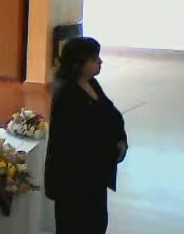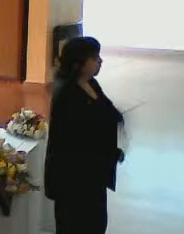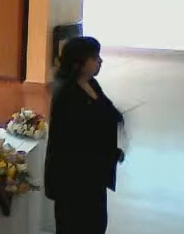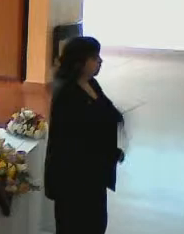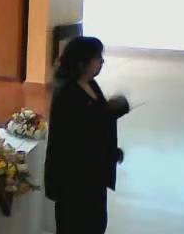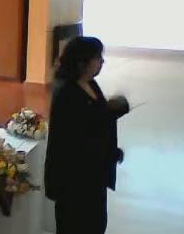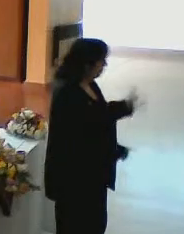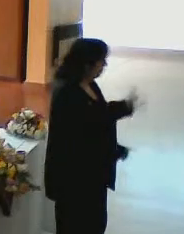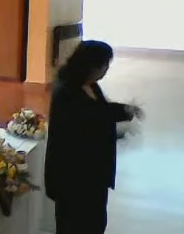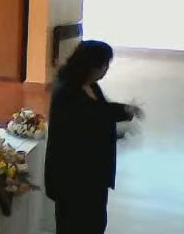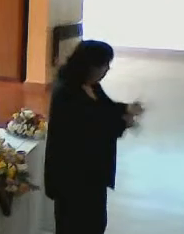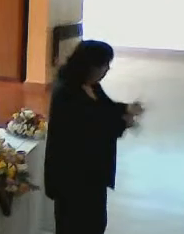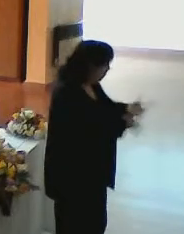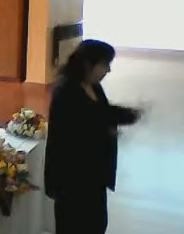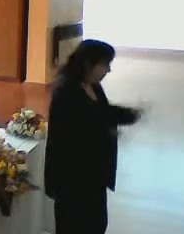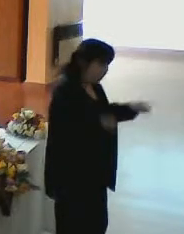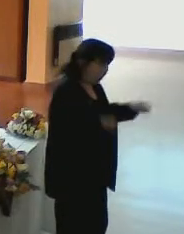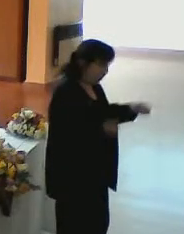pares, etc.